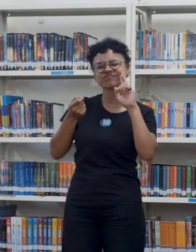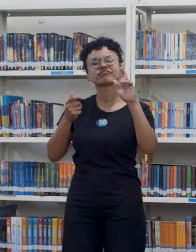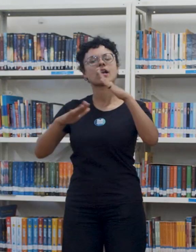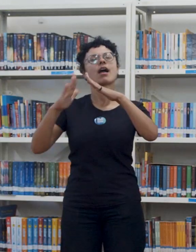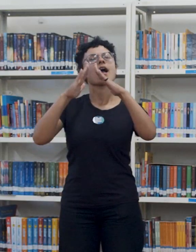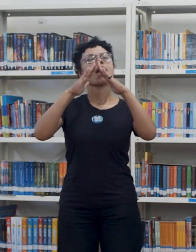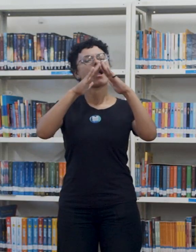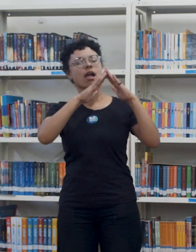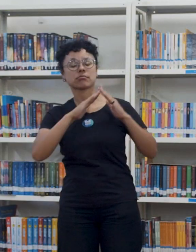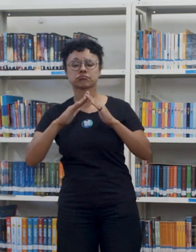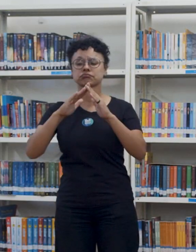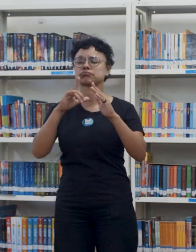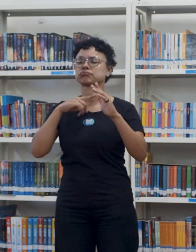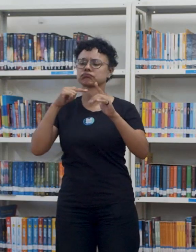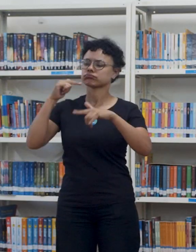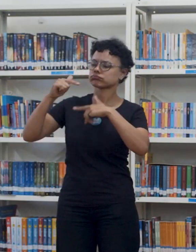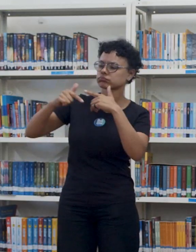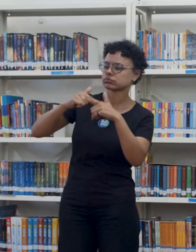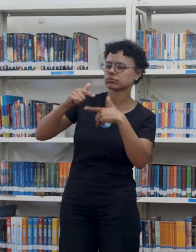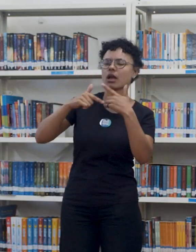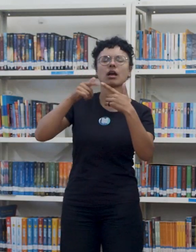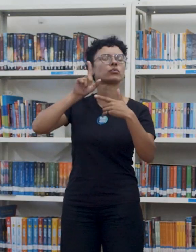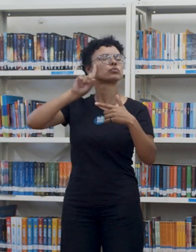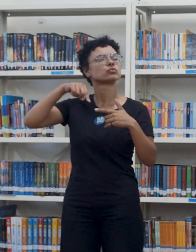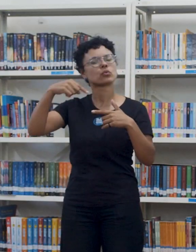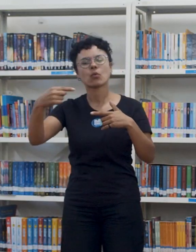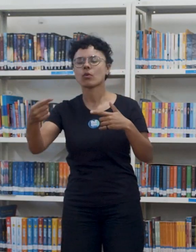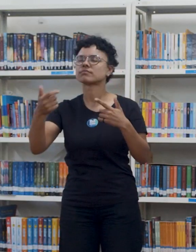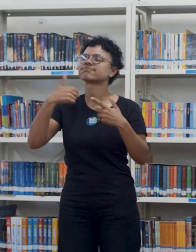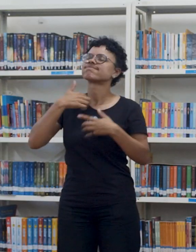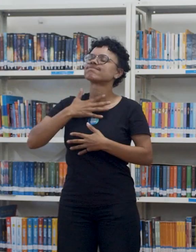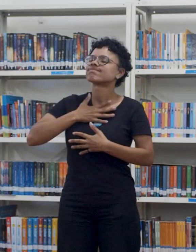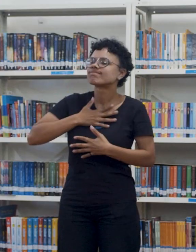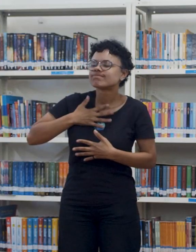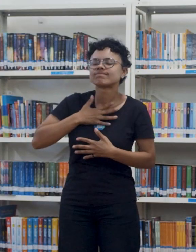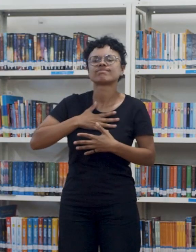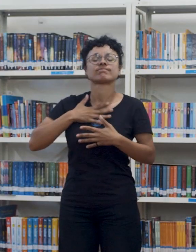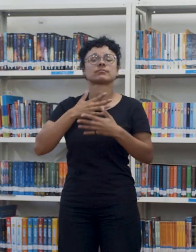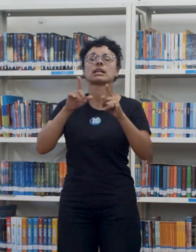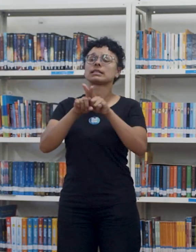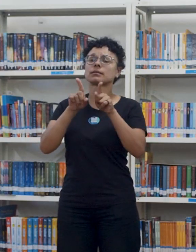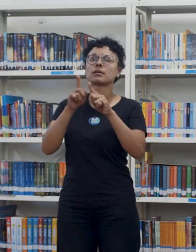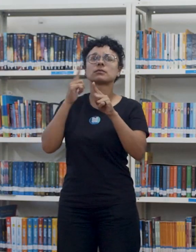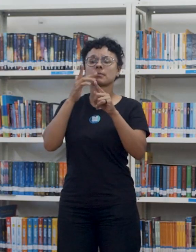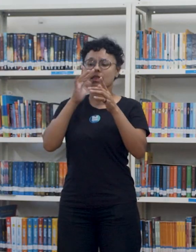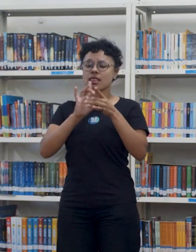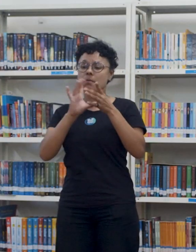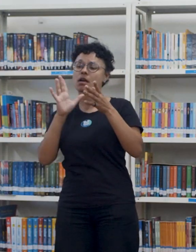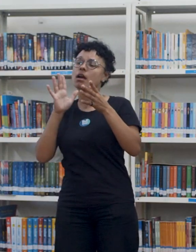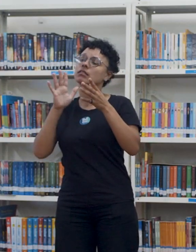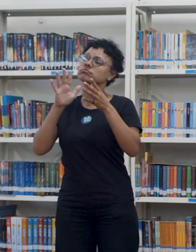casa. Realizar trabalho cotidiano com prazer e se permitir,